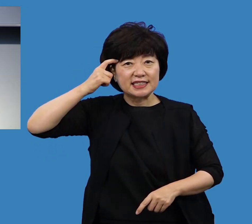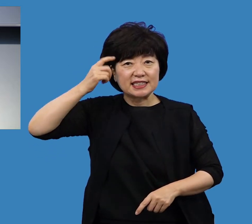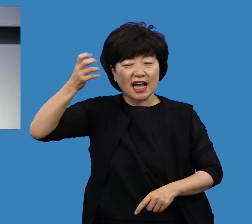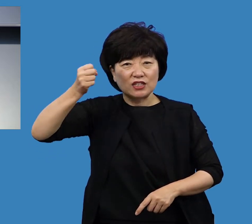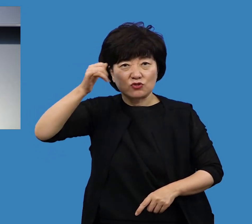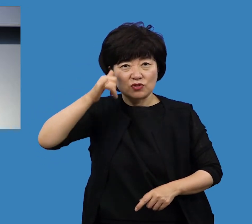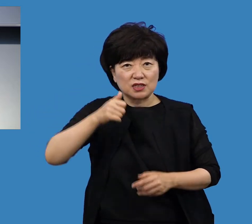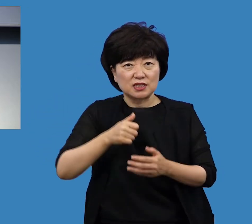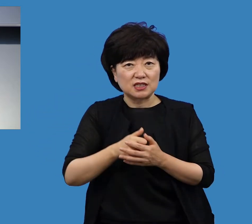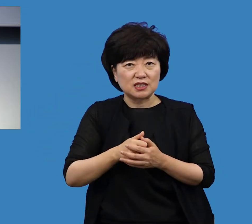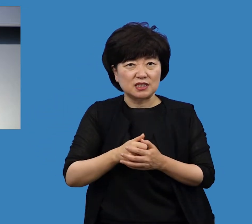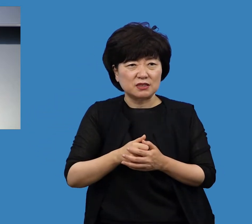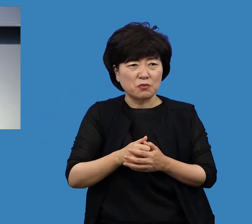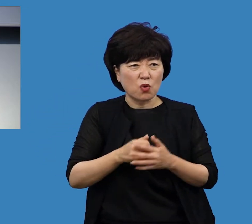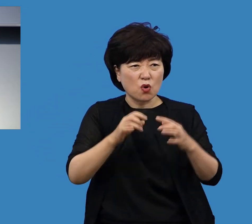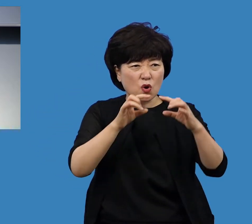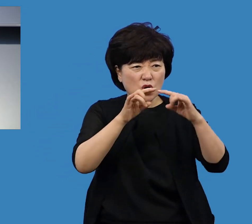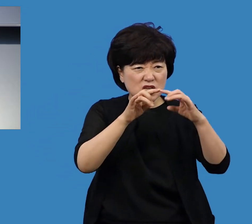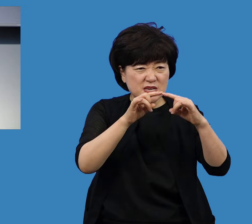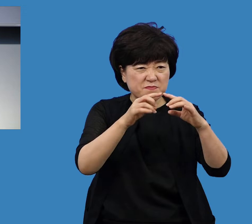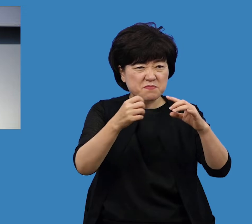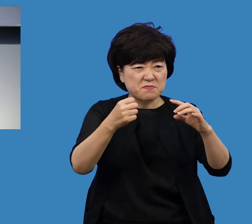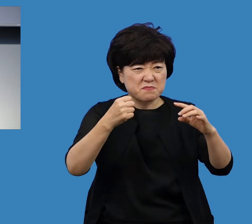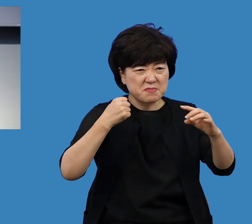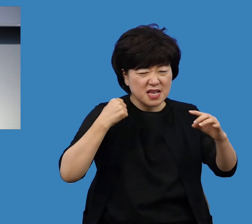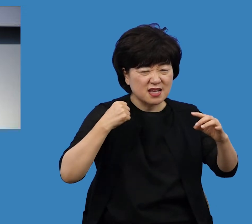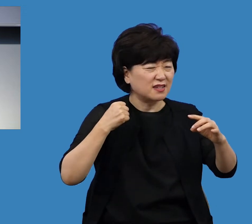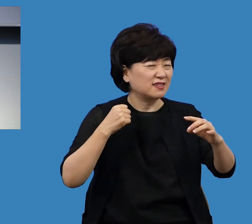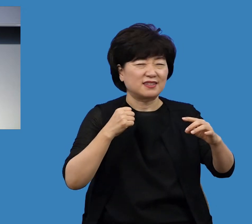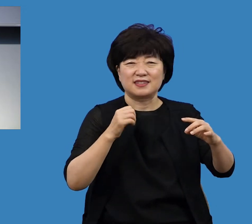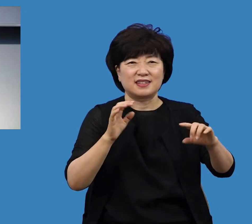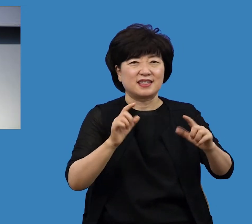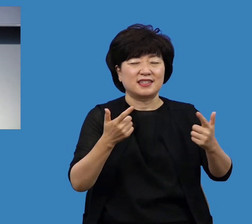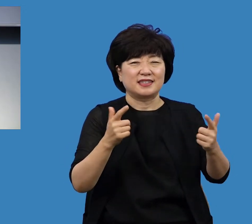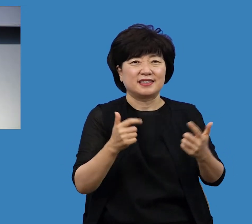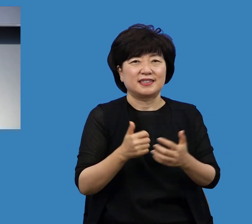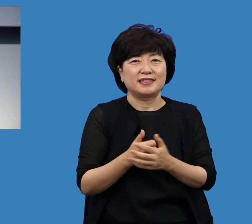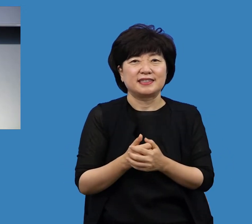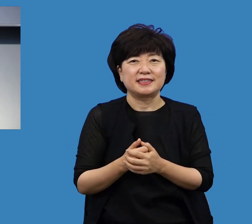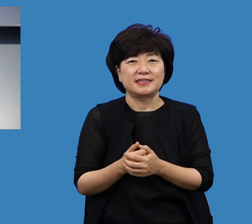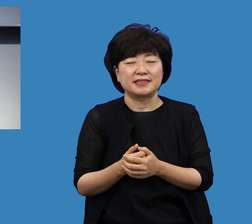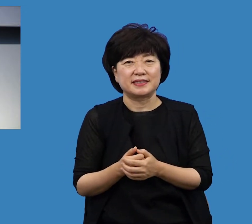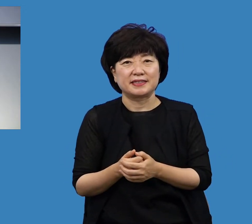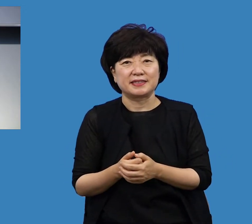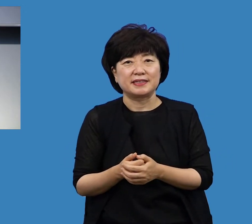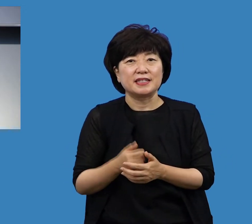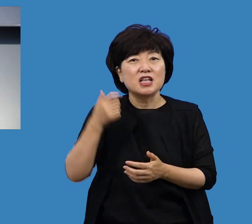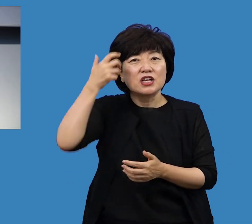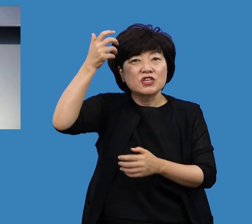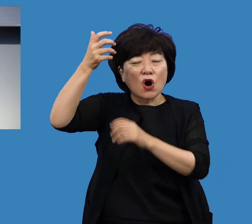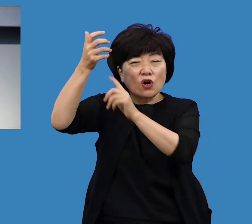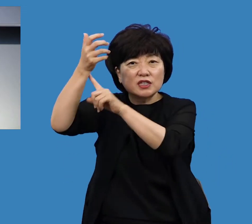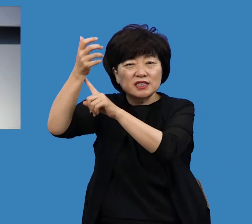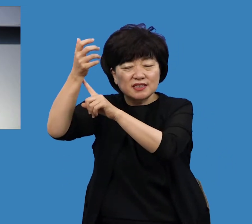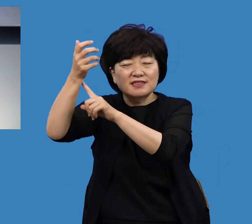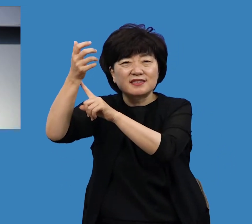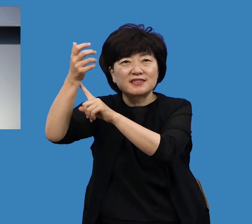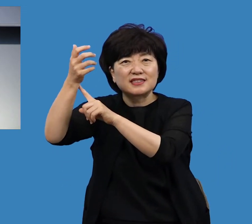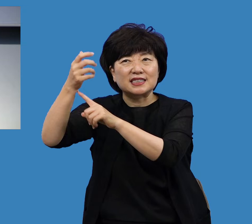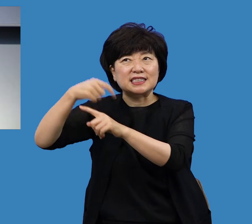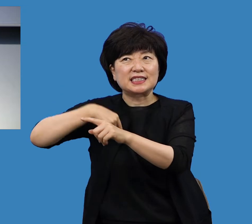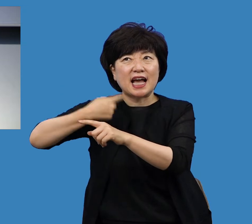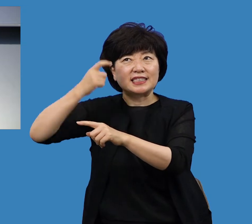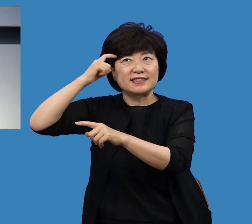기나 에너지나 이런 게 아니라는 거예요. 아시겠어요? 하여간 영은 자의식을 갖고 있습니다. 자, 근데 구체적으로 영은 어떤